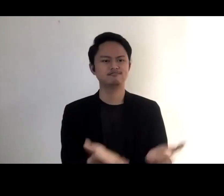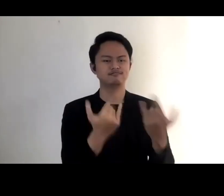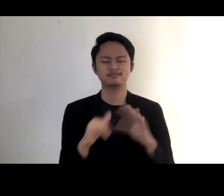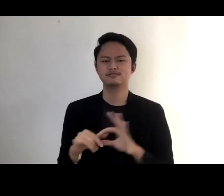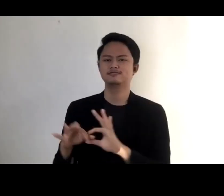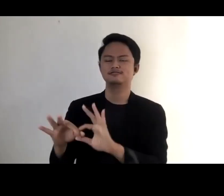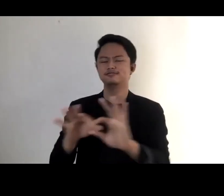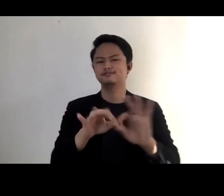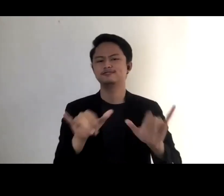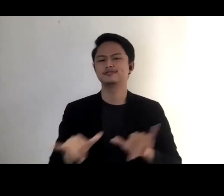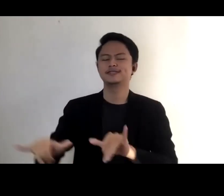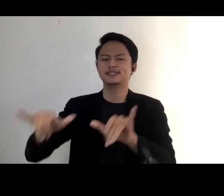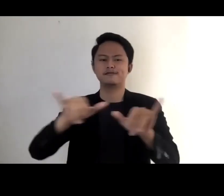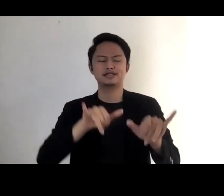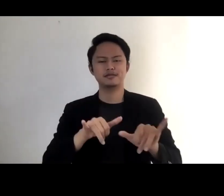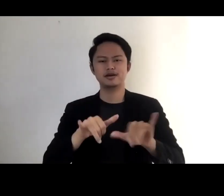mengembalikan